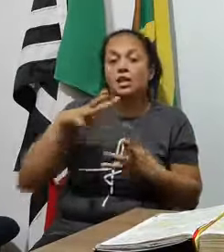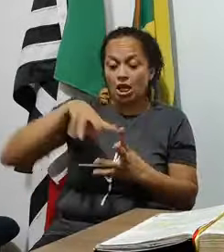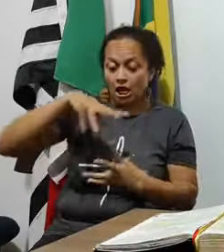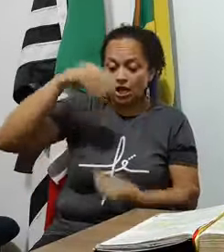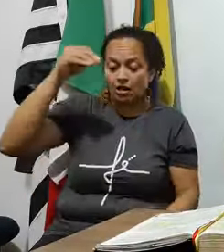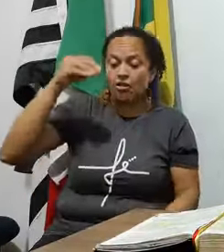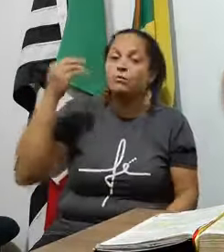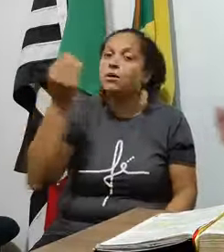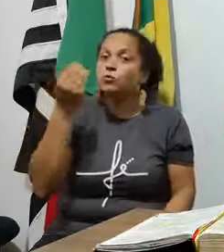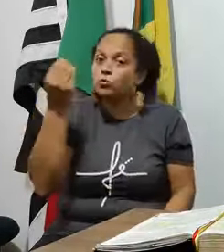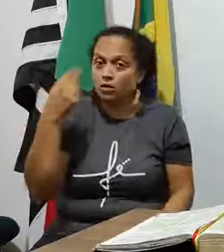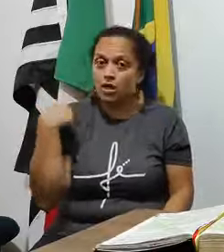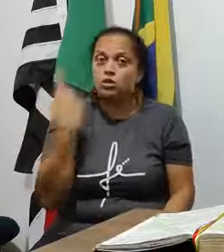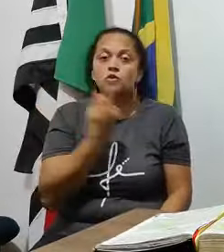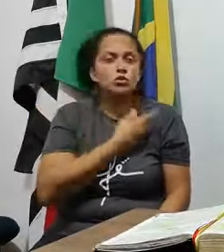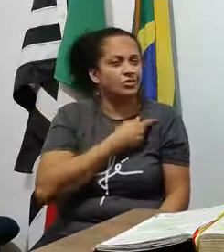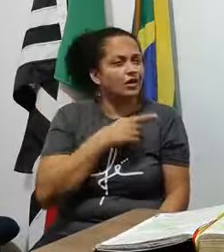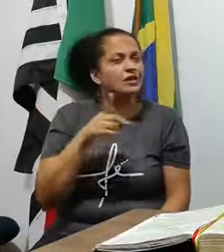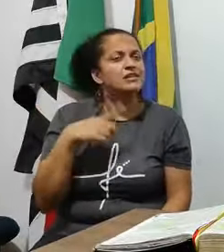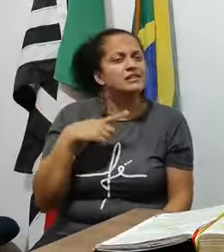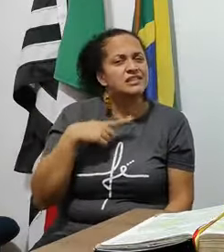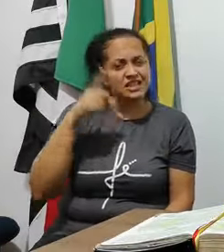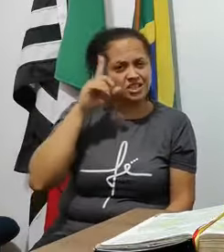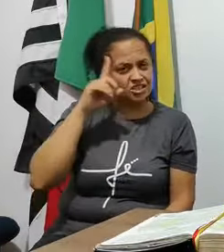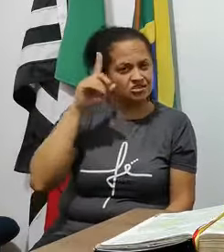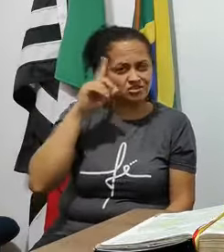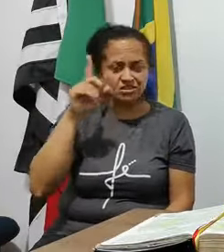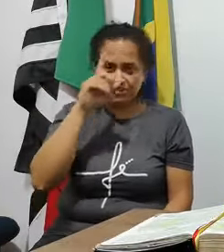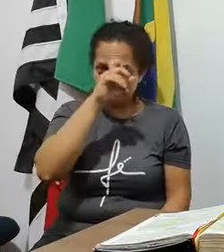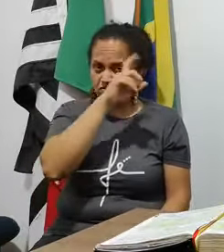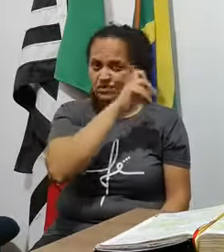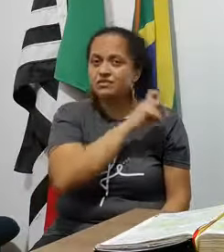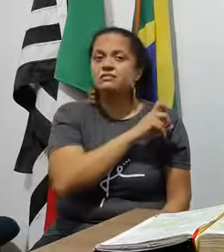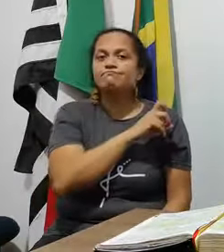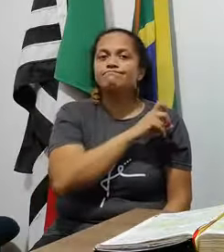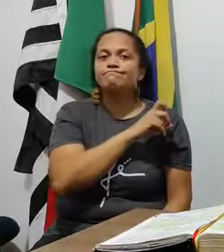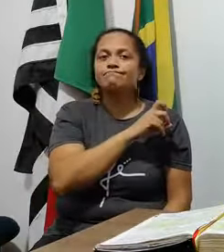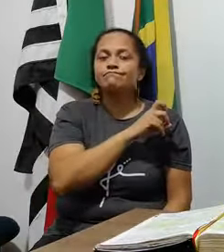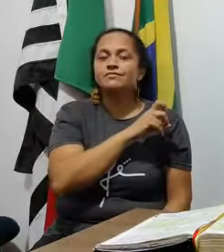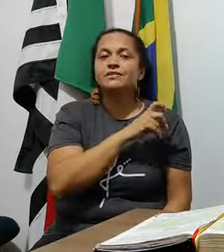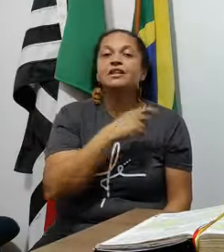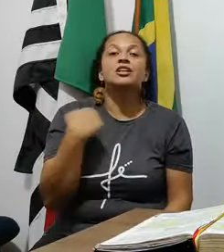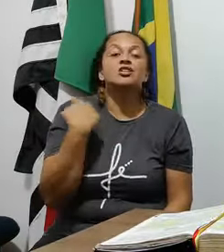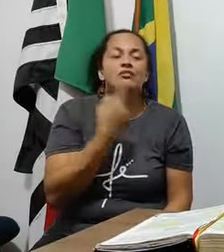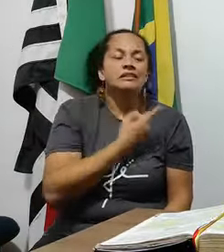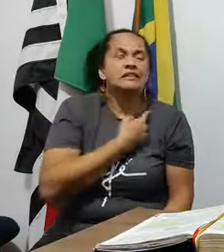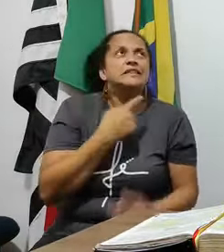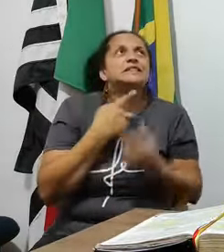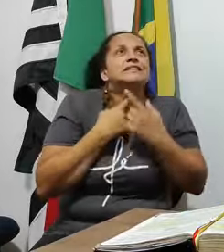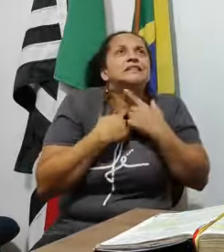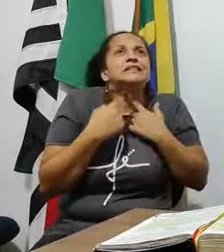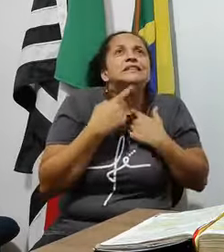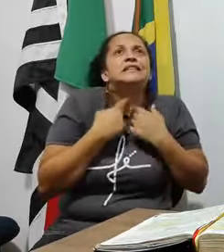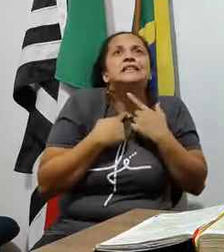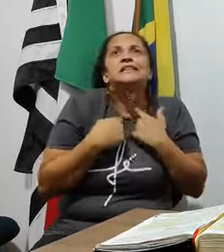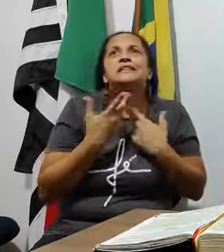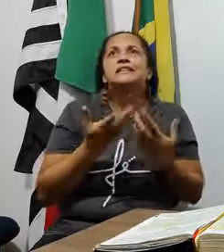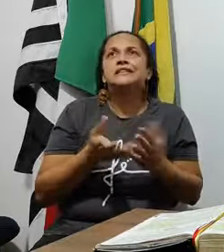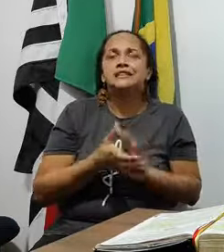quando a gente está enfrentando momentos de dificuldade, é a nossa vontade. Ela é atacada